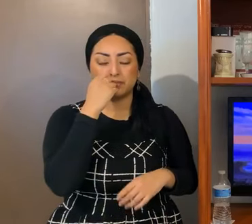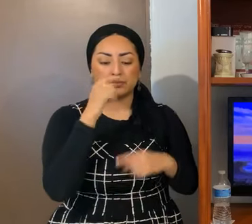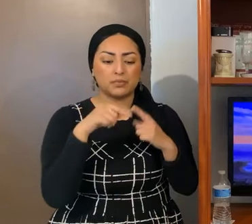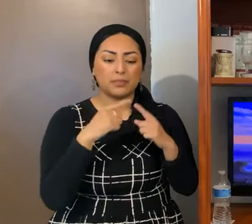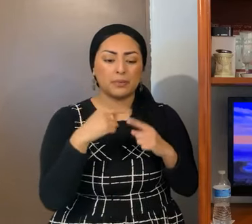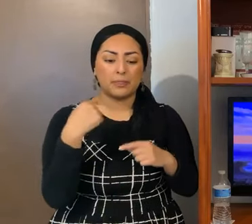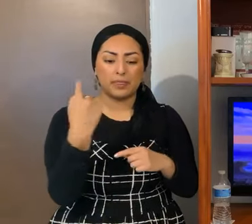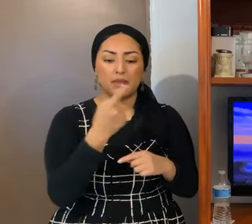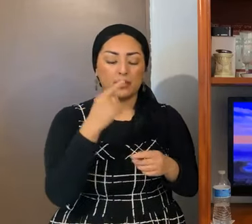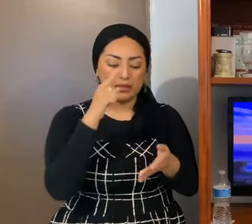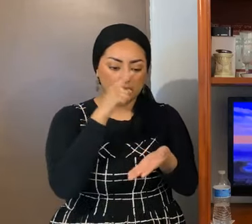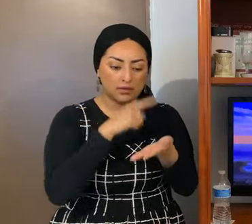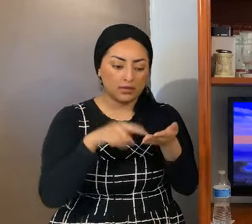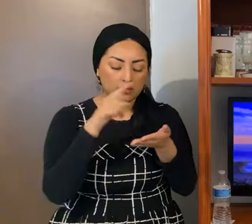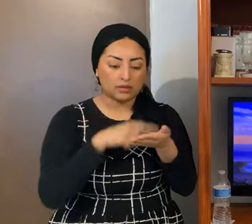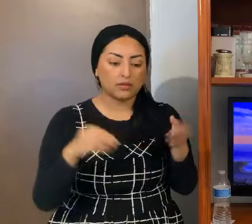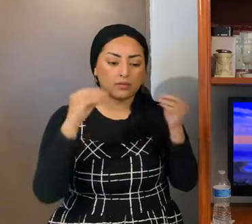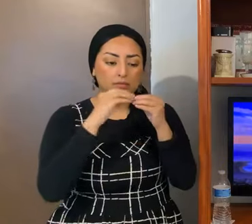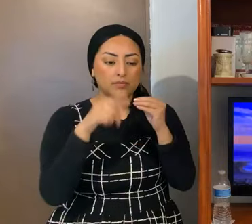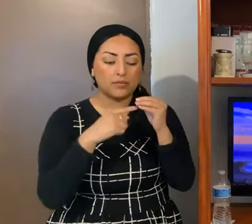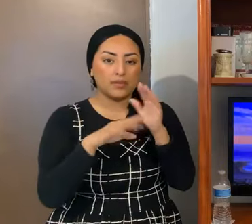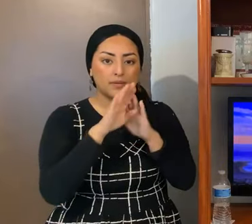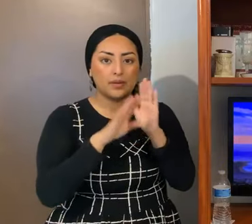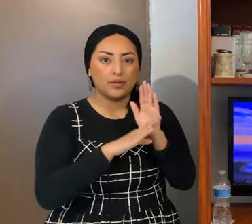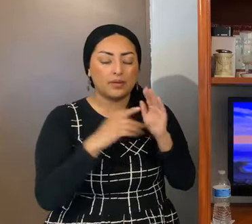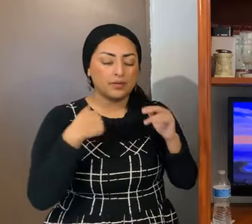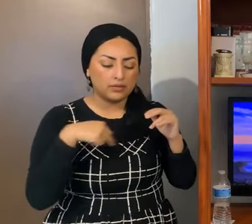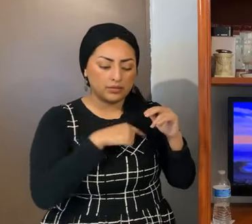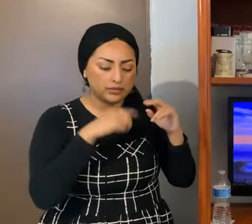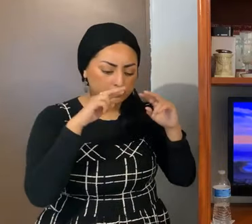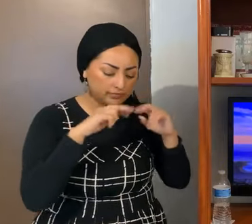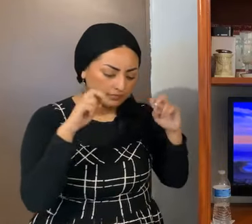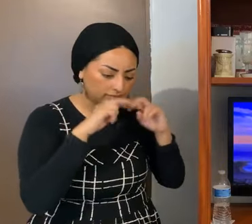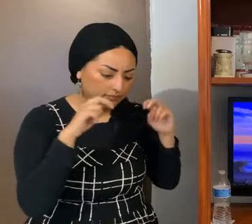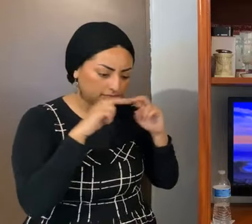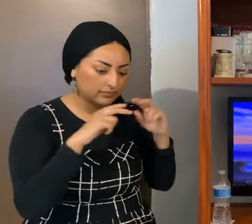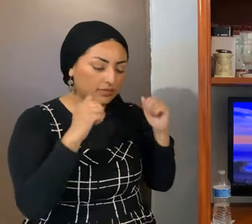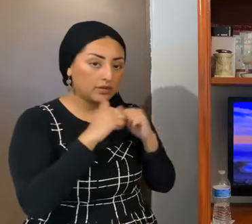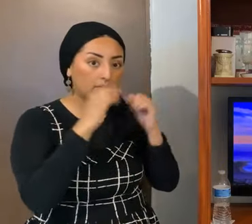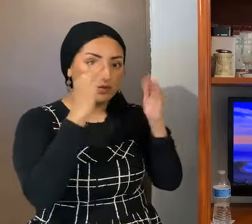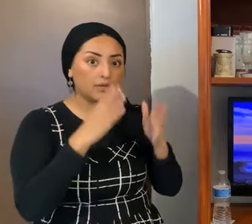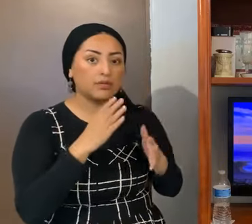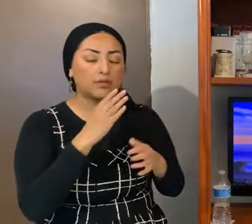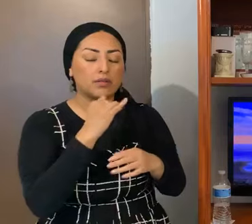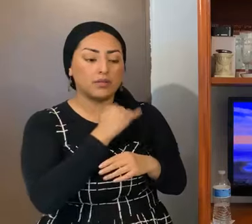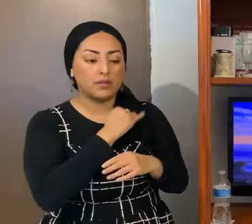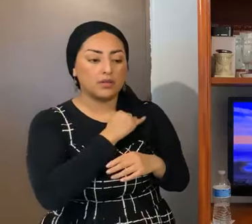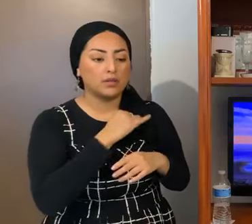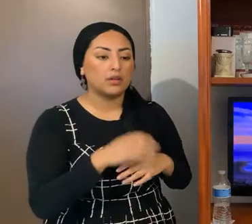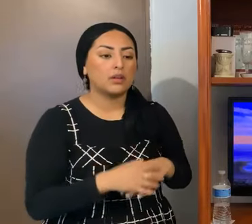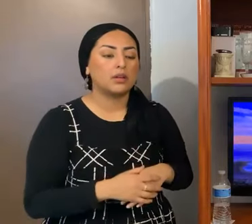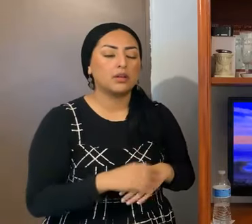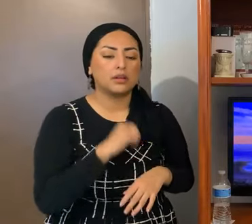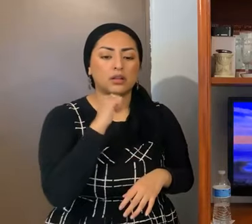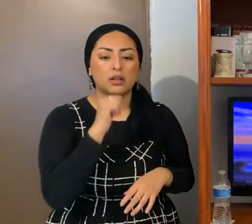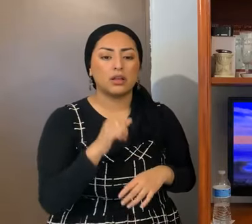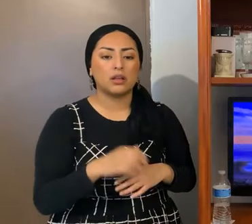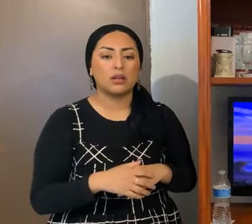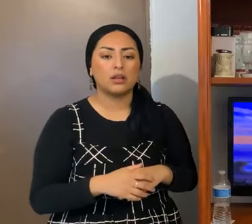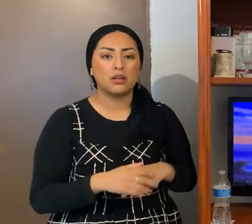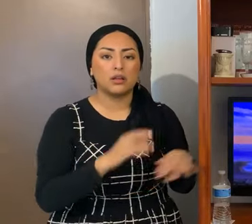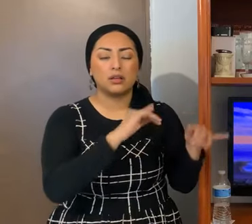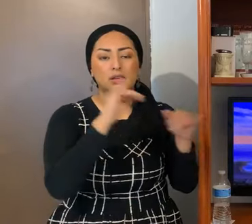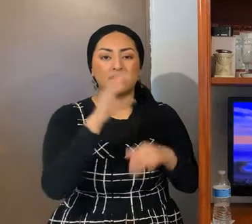Cuando estudiamos escatología, amados hermanos, cuando estudiamos escatología con nuestro amado Naví, no es como